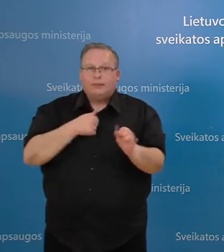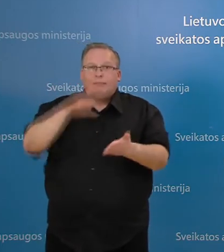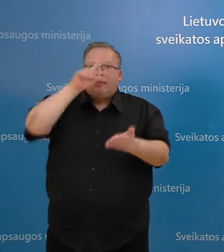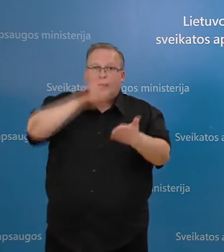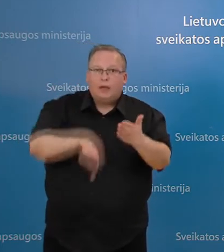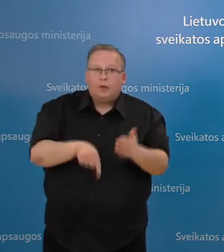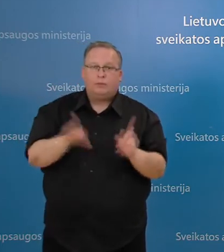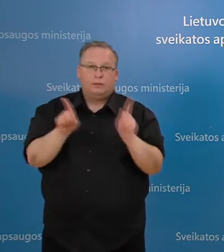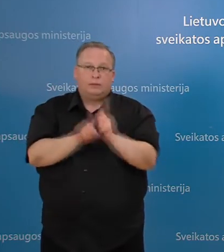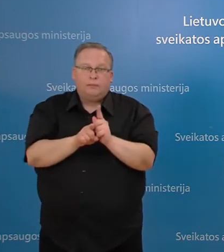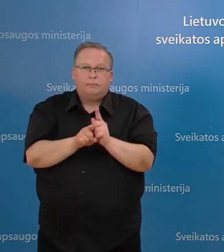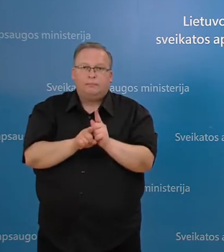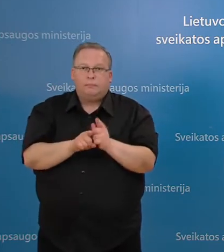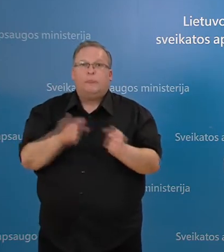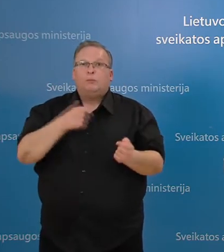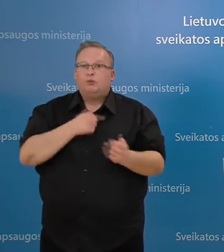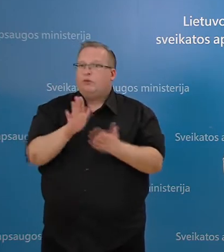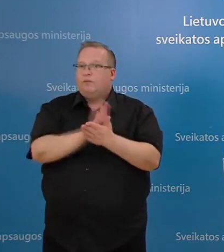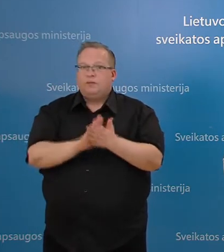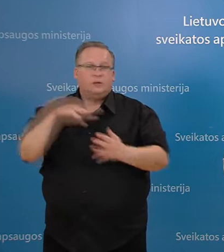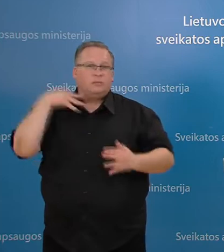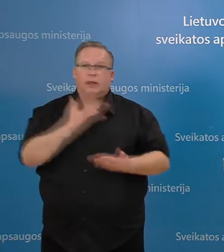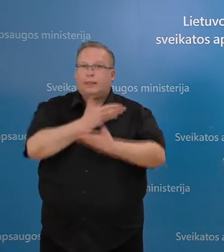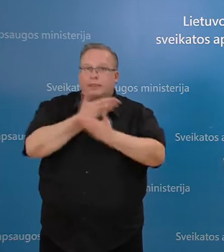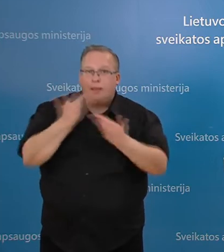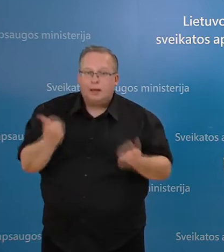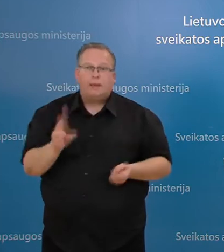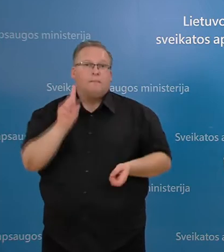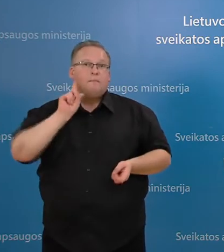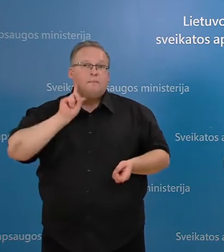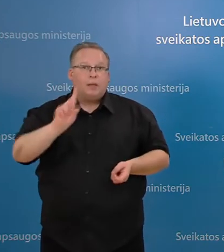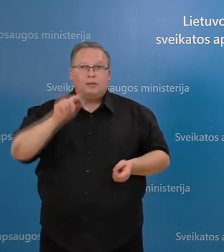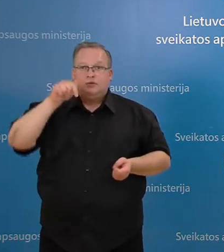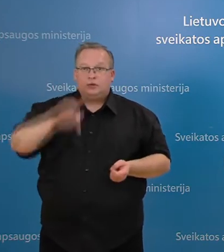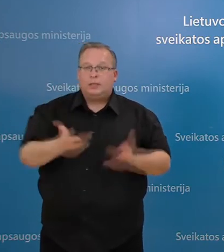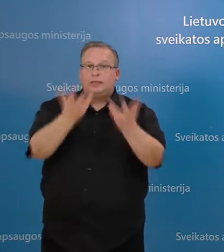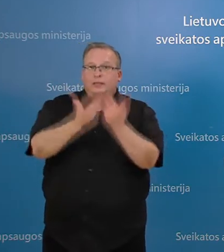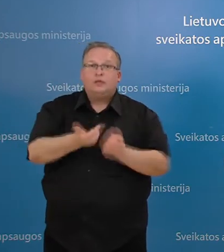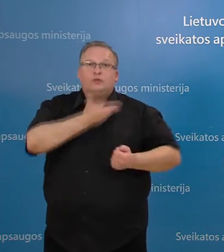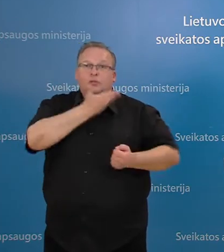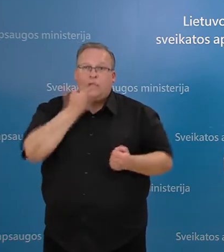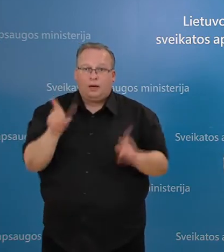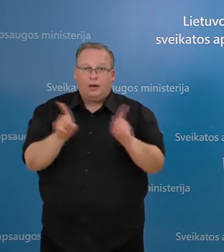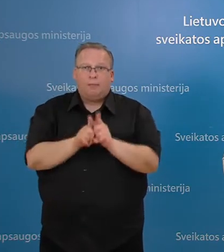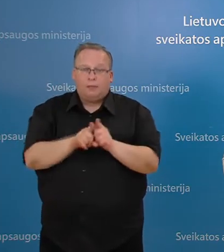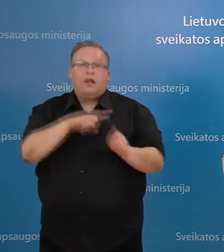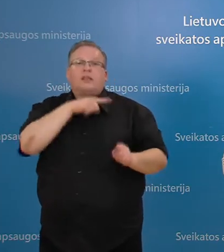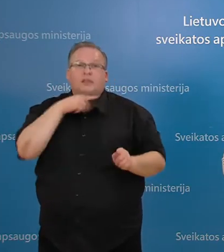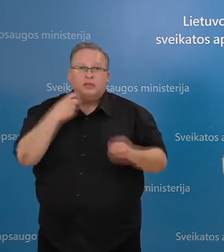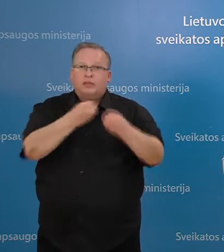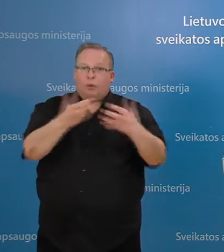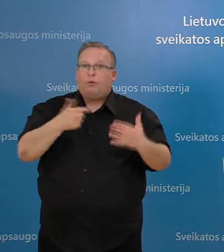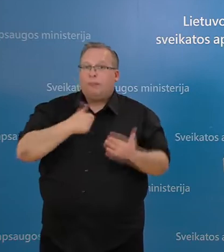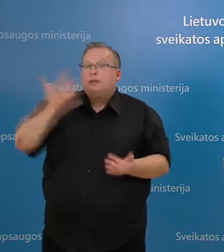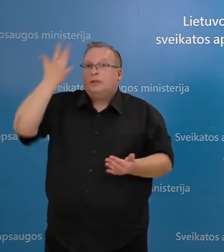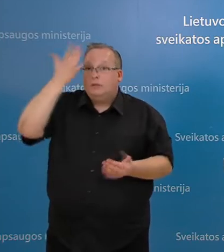nuspėti, bet ir prognozuoti. Ir tai mūsų visiškai nestebina ir jo labiau, kad šis na, atvejų skaičius nėra toks didelis. Netgi mes galvojame,